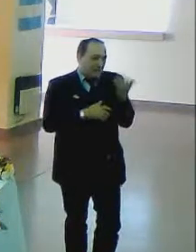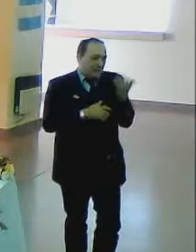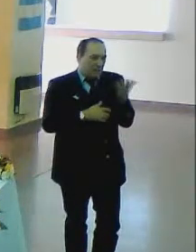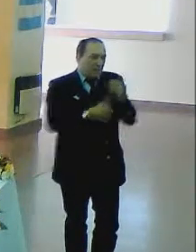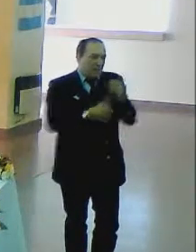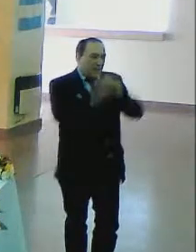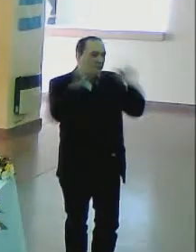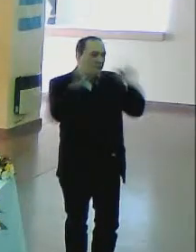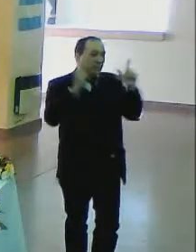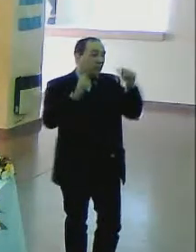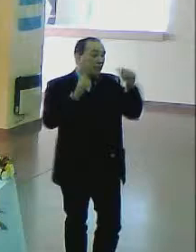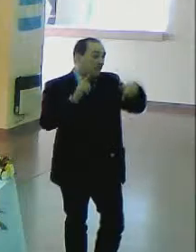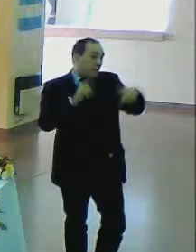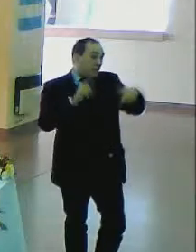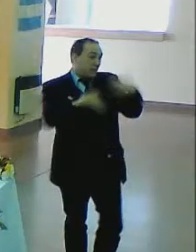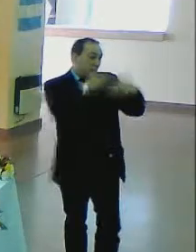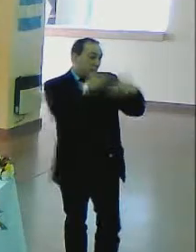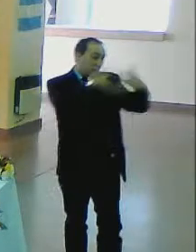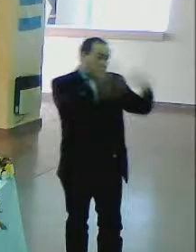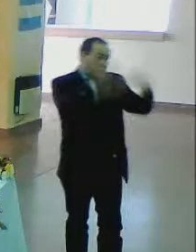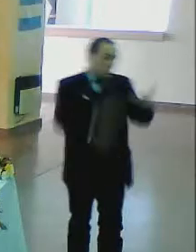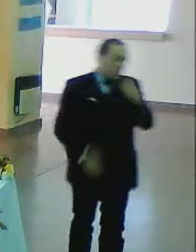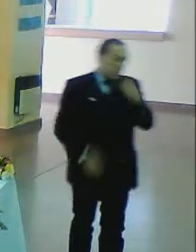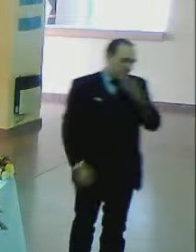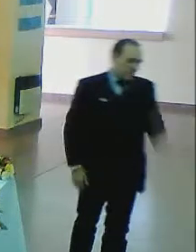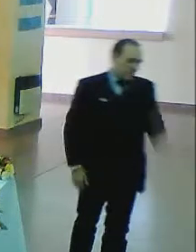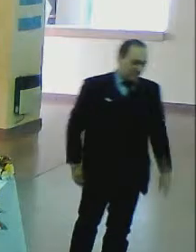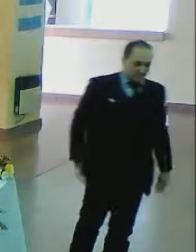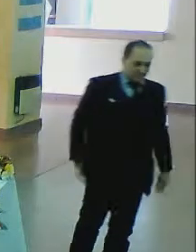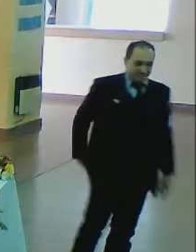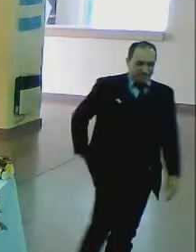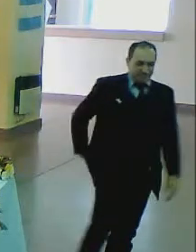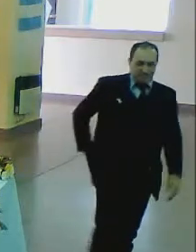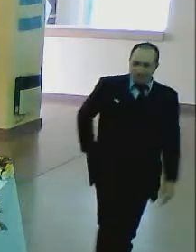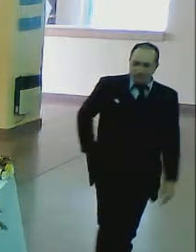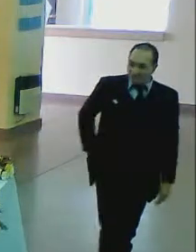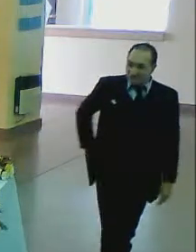y estar con nosotros. ¿Sí? Eso ya va a pasar. Gracias.